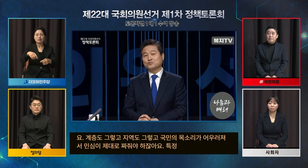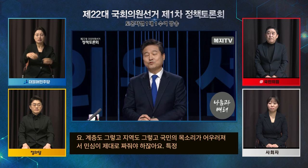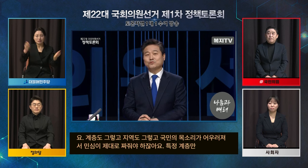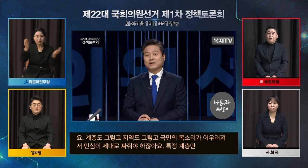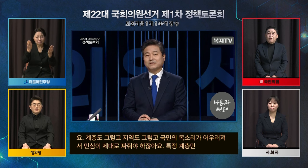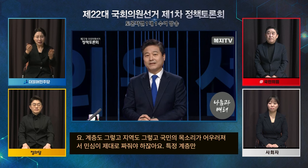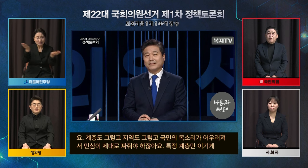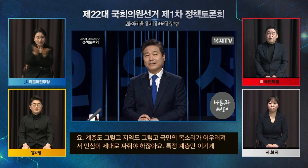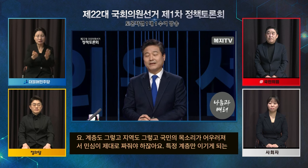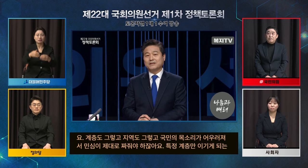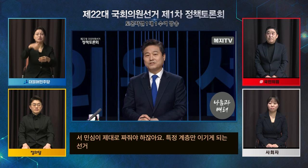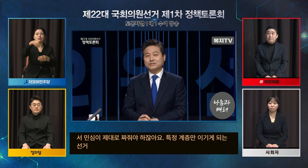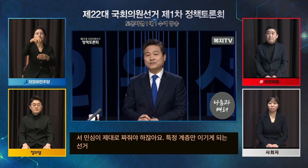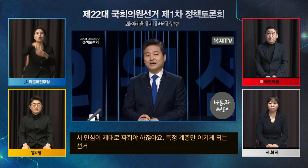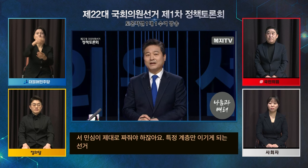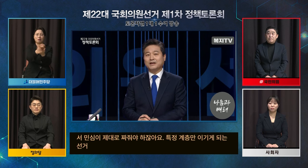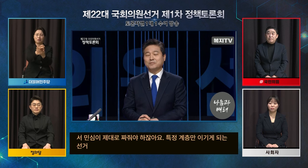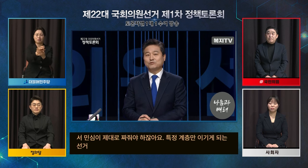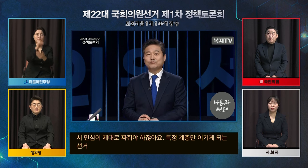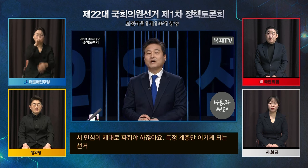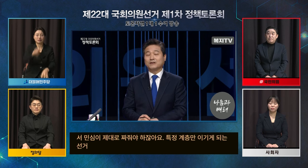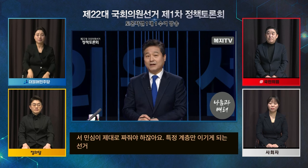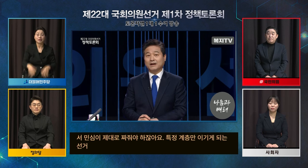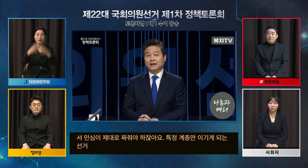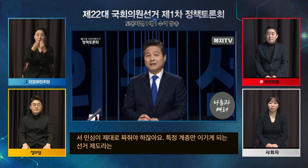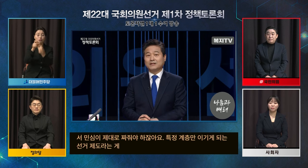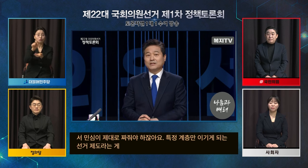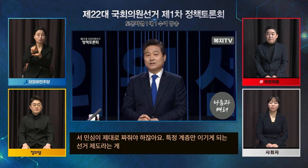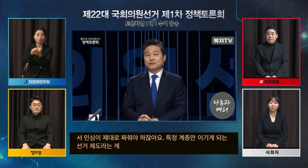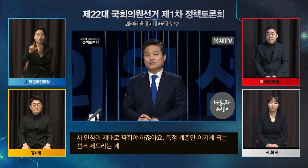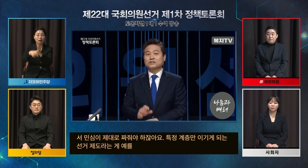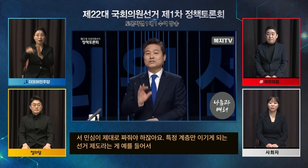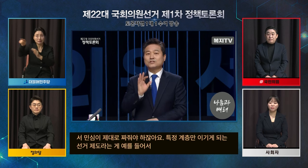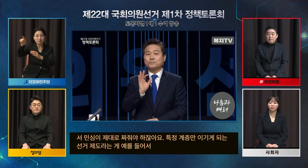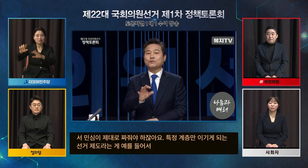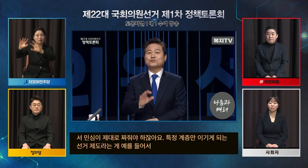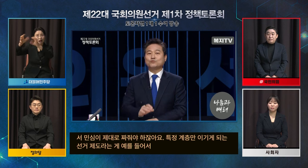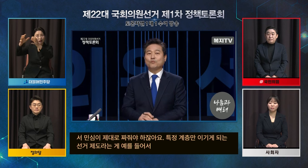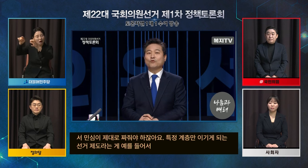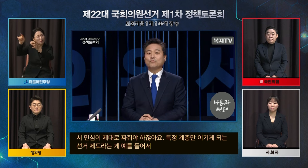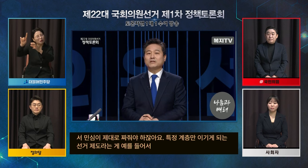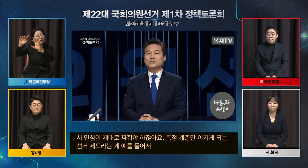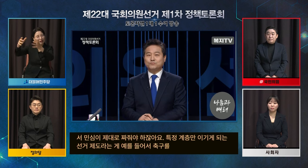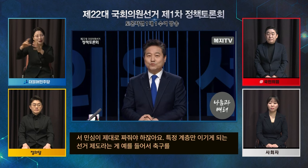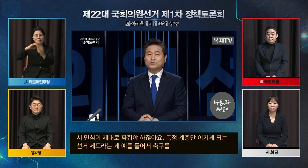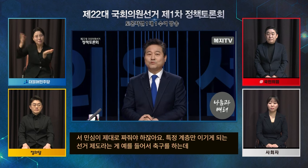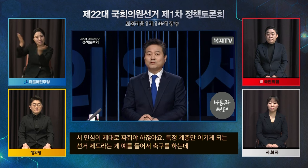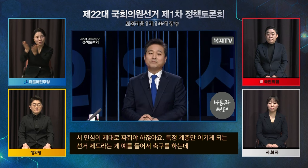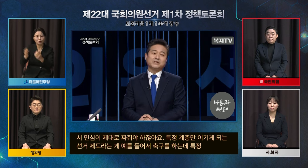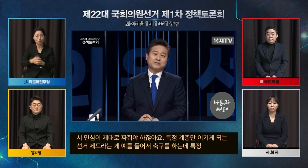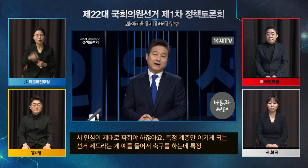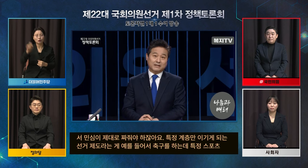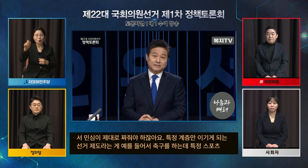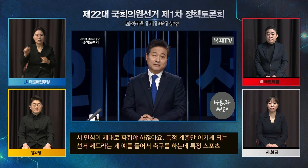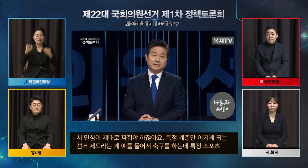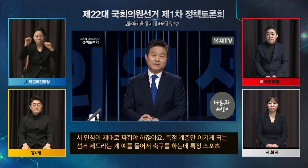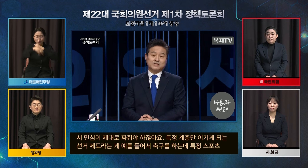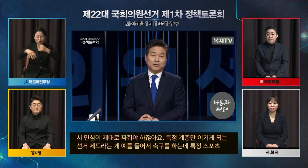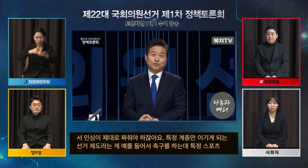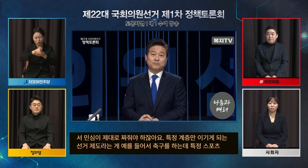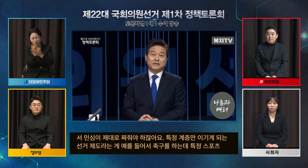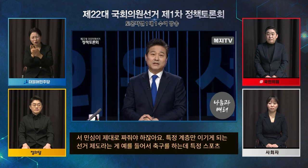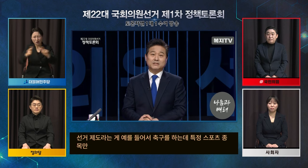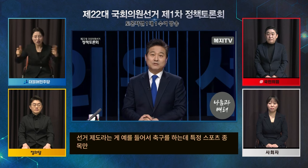예를 들면 축구를 하는데 특정 나라에게만 유리하거나 특정 스포츠 종목만 집중적으로 금메달이 많은